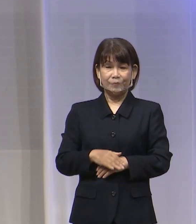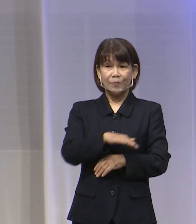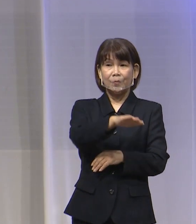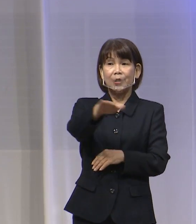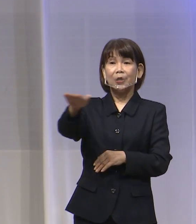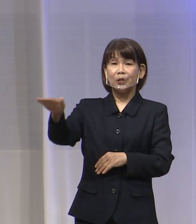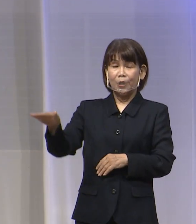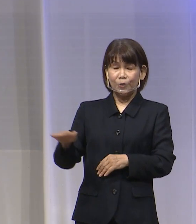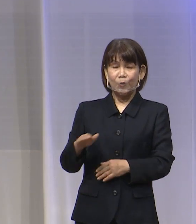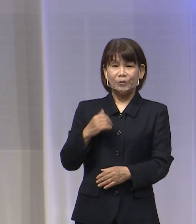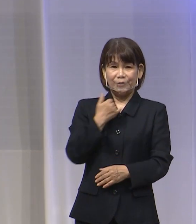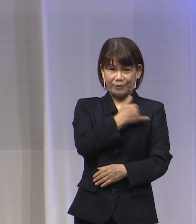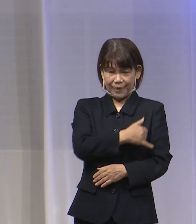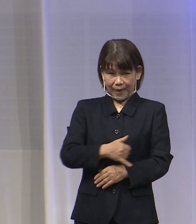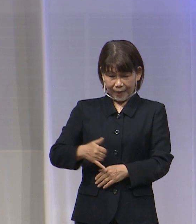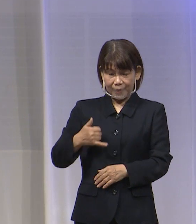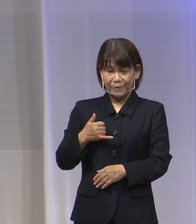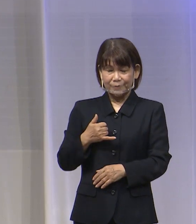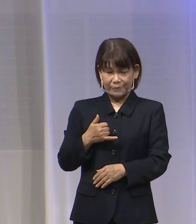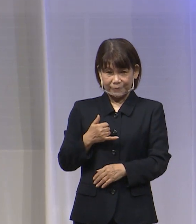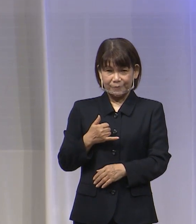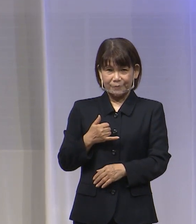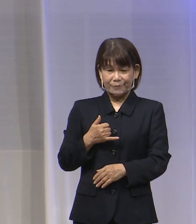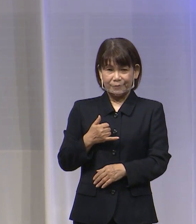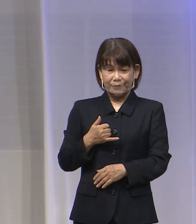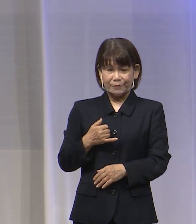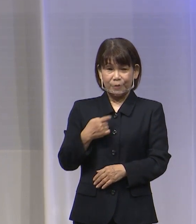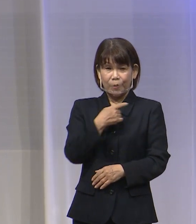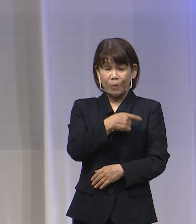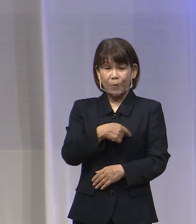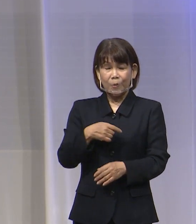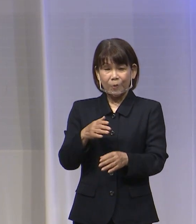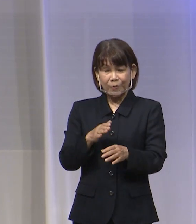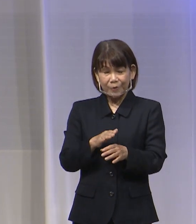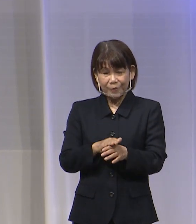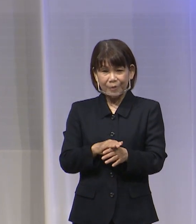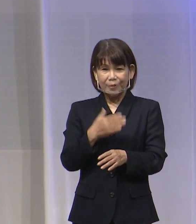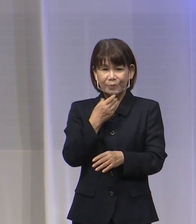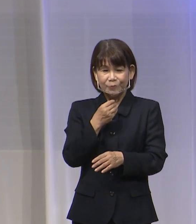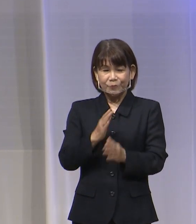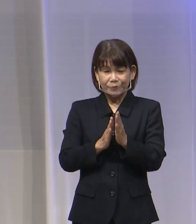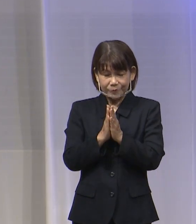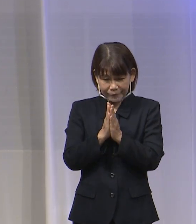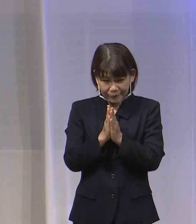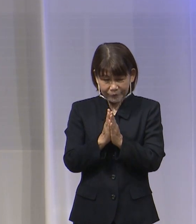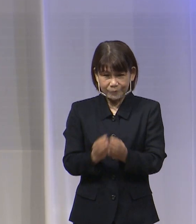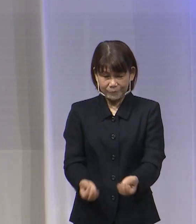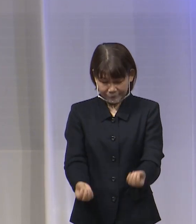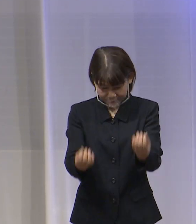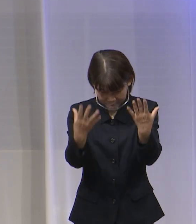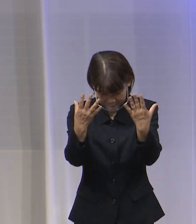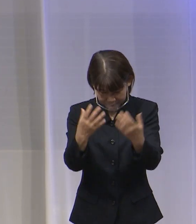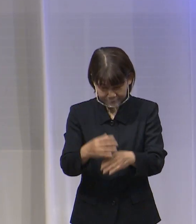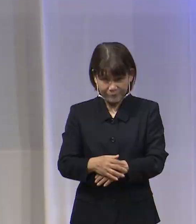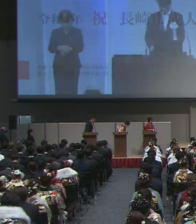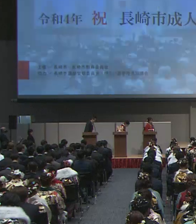皆さんの人生先や行うかと心から願っていますありがとうございました